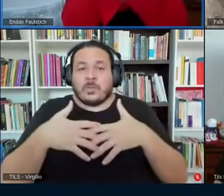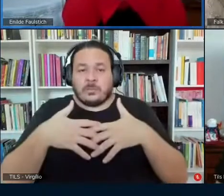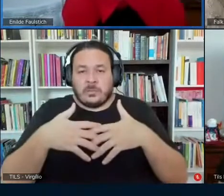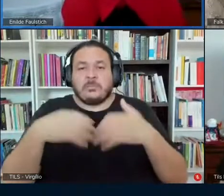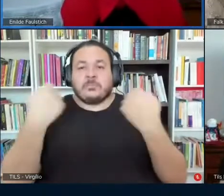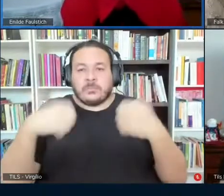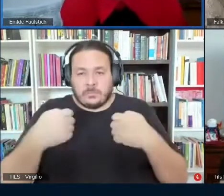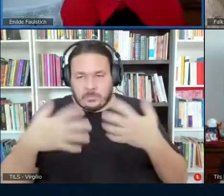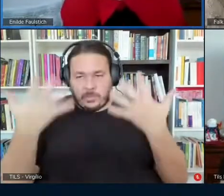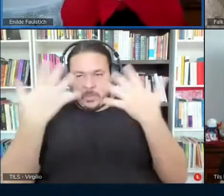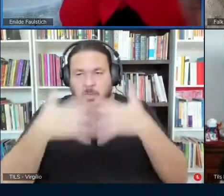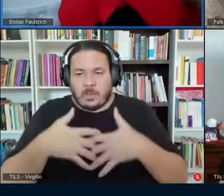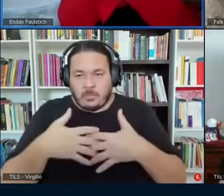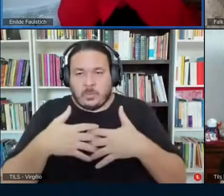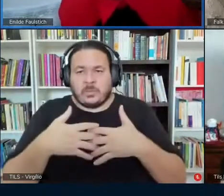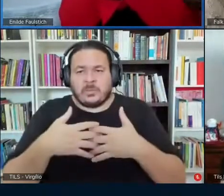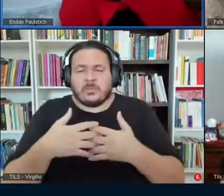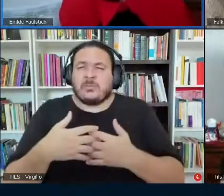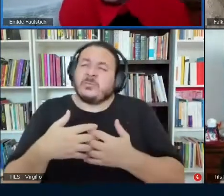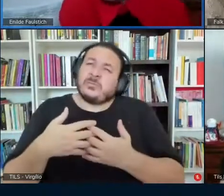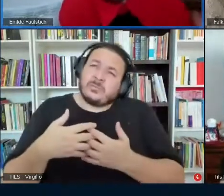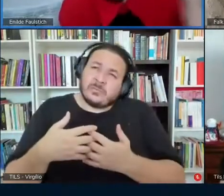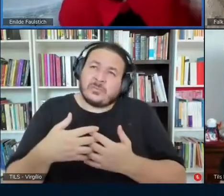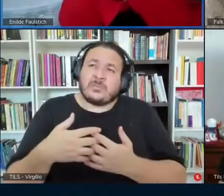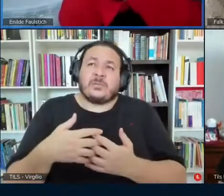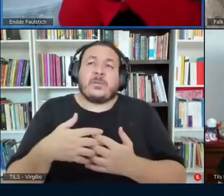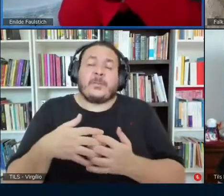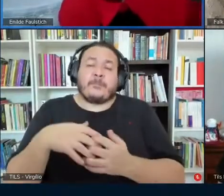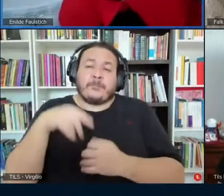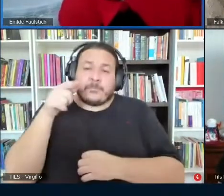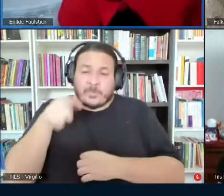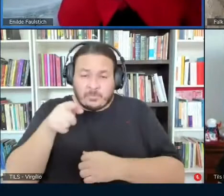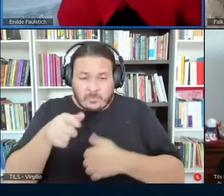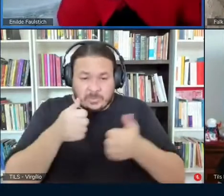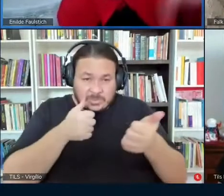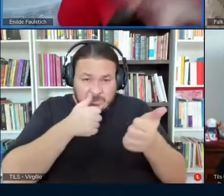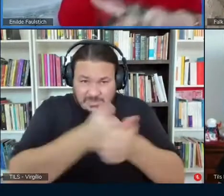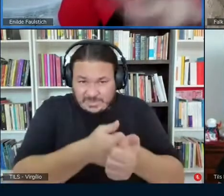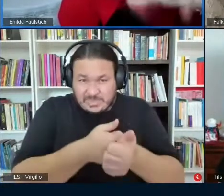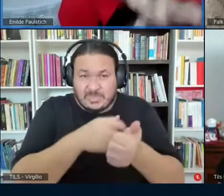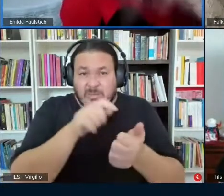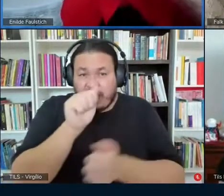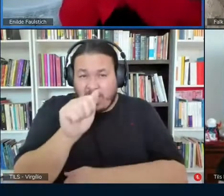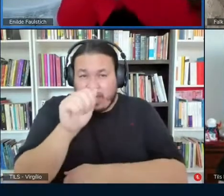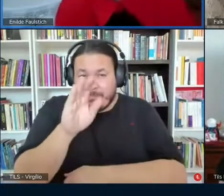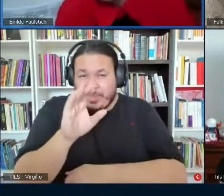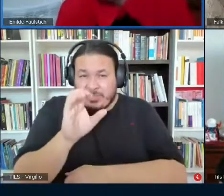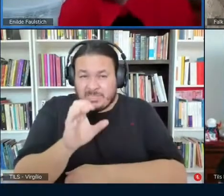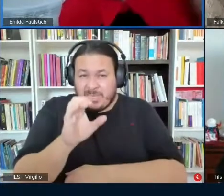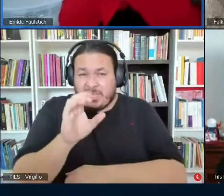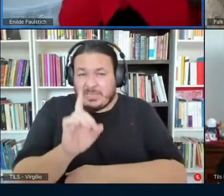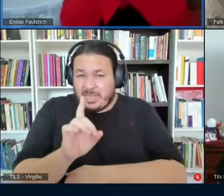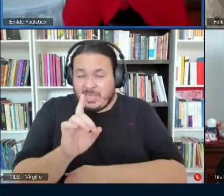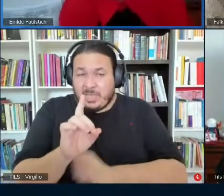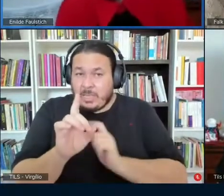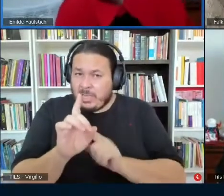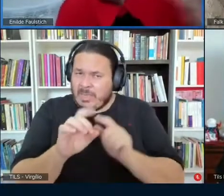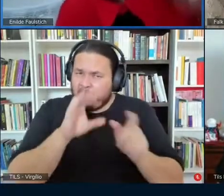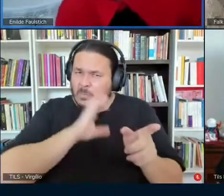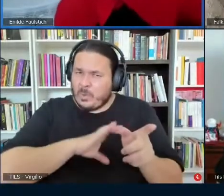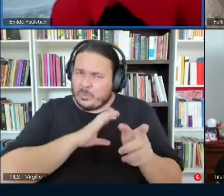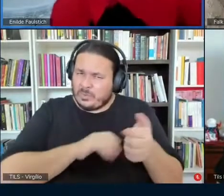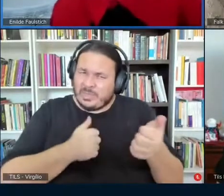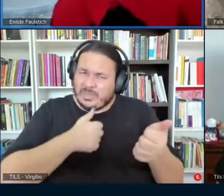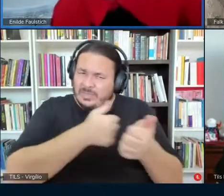harmonizar, entendeu? Eu digo, vocês estão seguindo o alfabeto A, B, C, D, todinho do português, na direção do